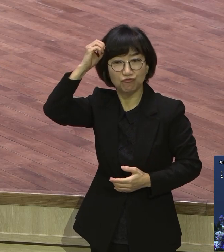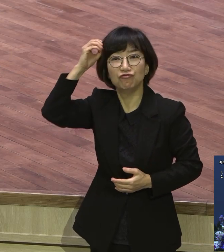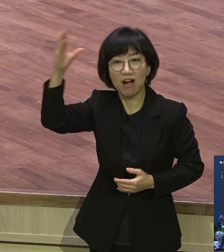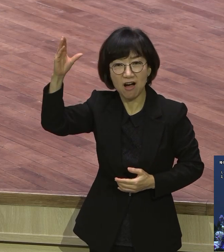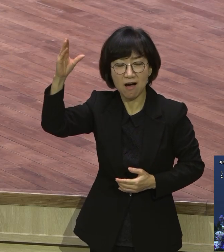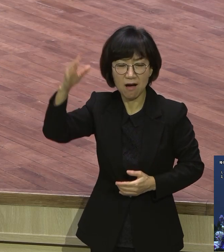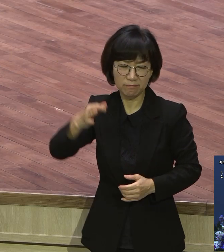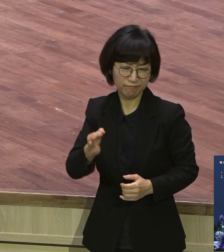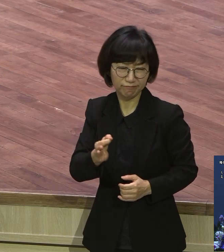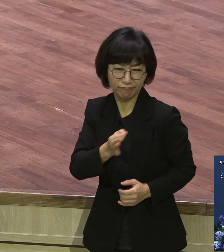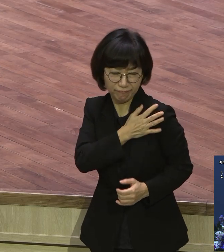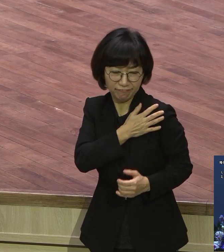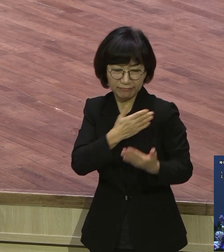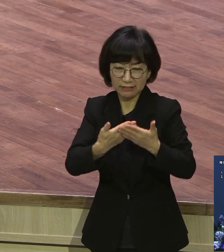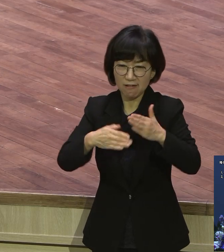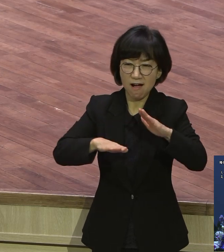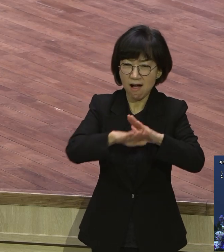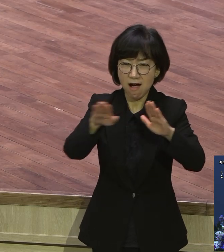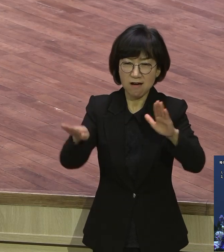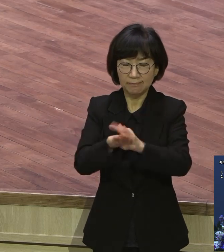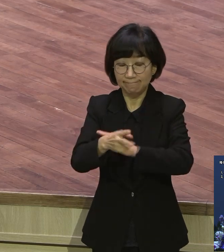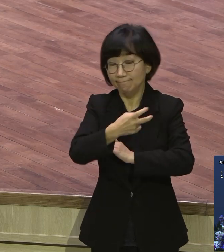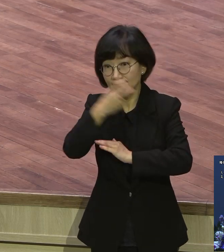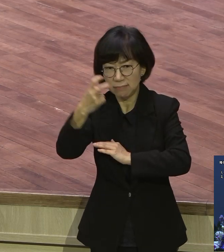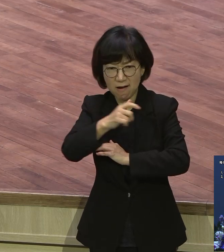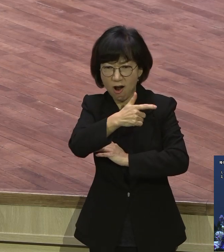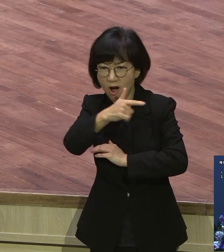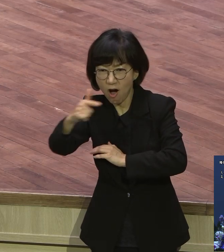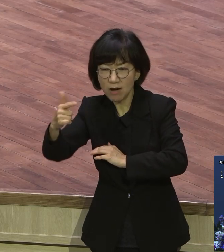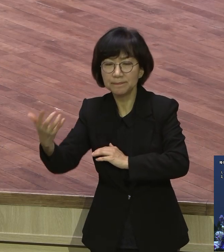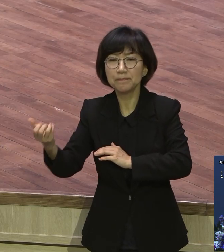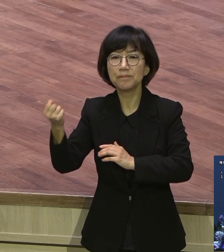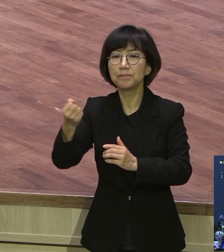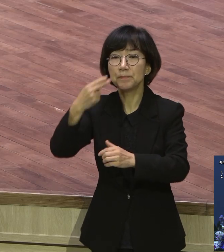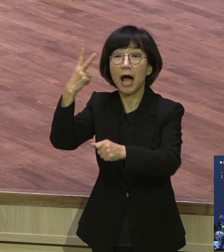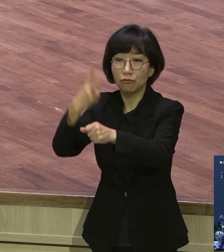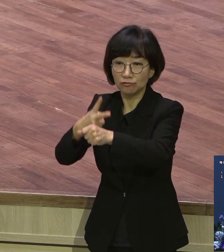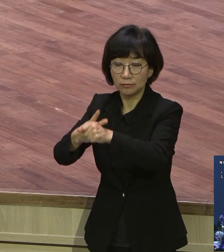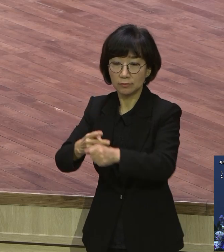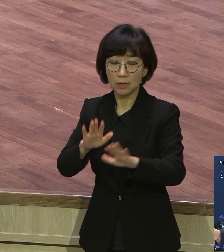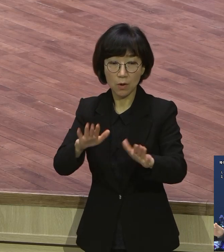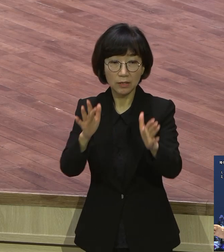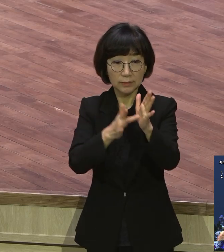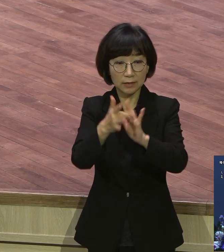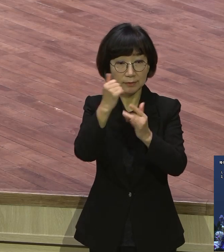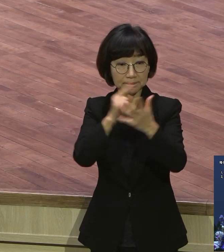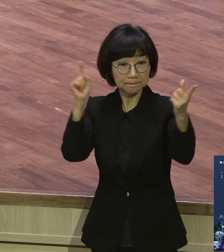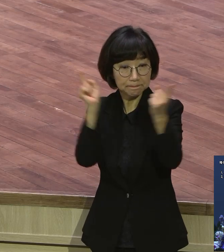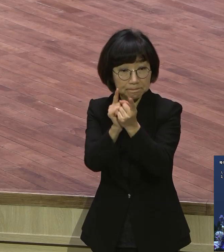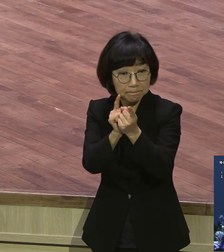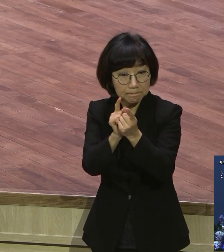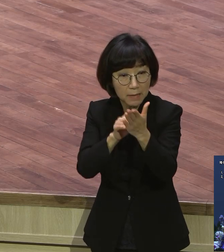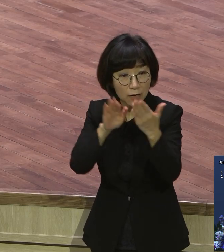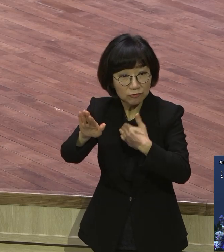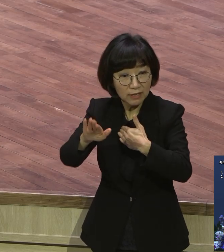이런 대단한 분이 예수님 딱 만나고 나서 구원 받고 나서부터는 다 배설물입니다